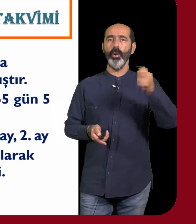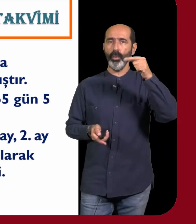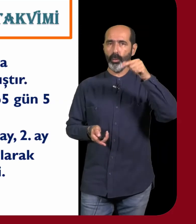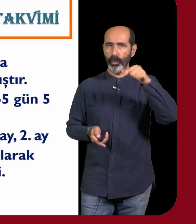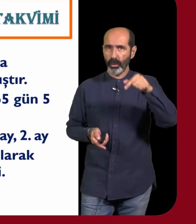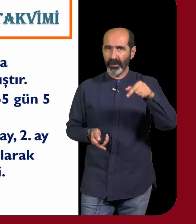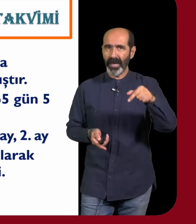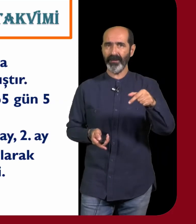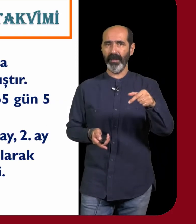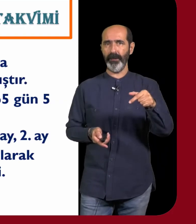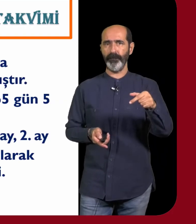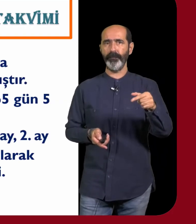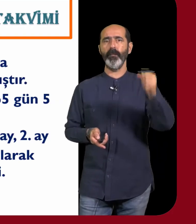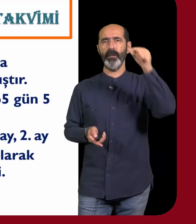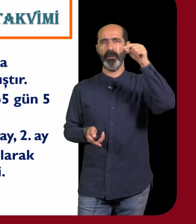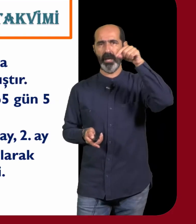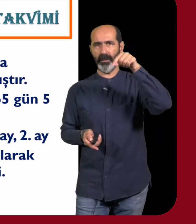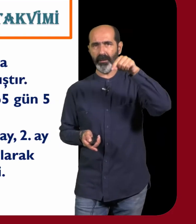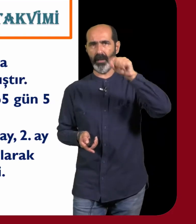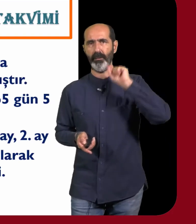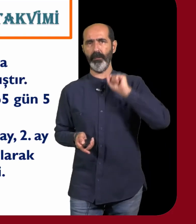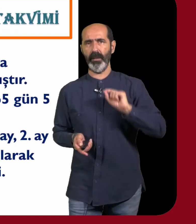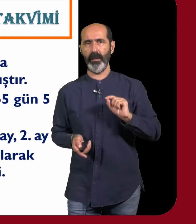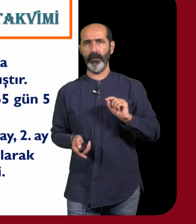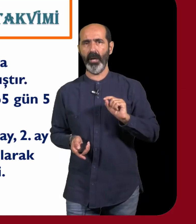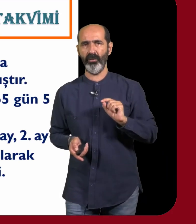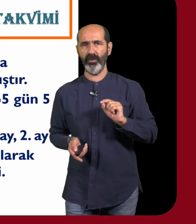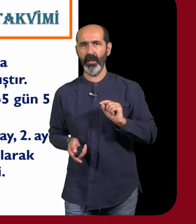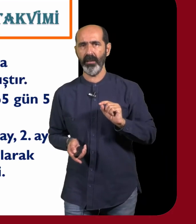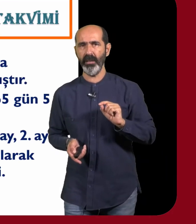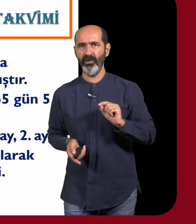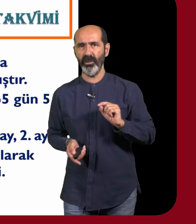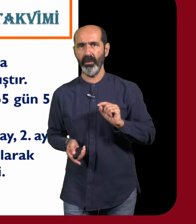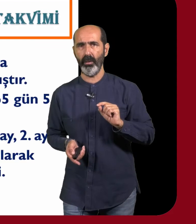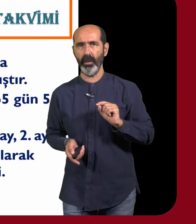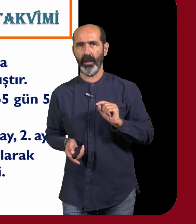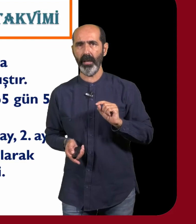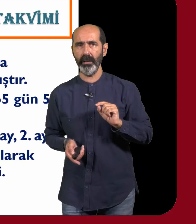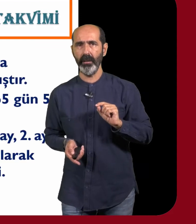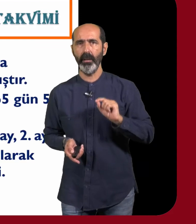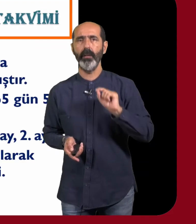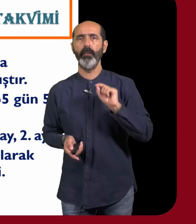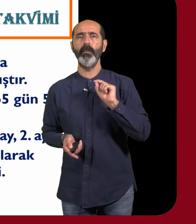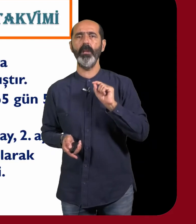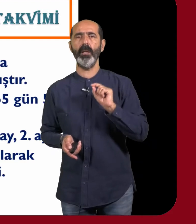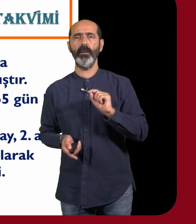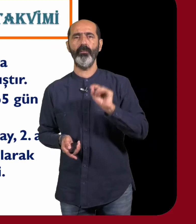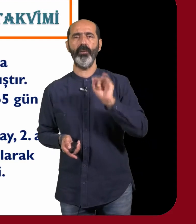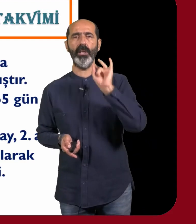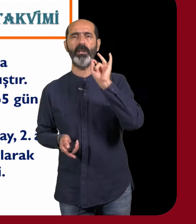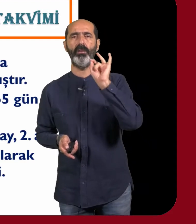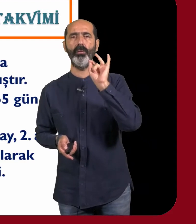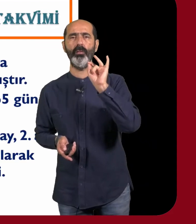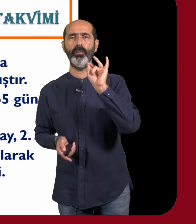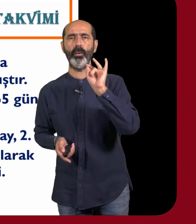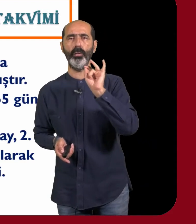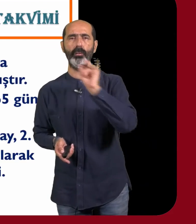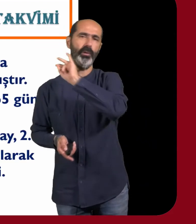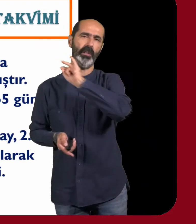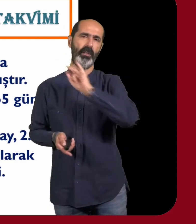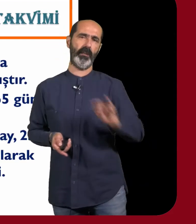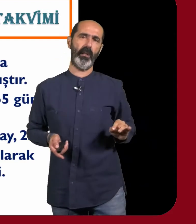bir Türklerde kendi takvimlerine başlangıç yılı olarak milattan önce